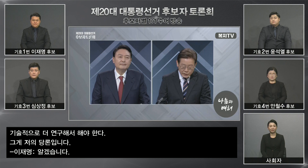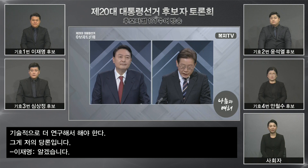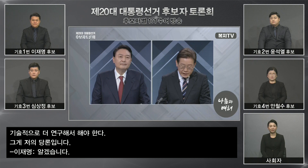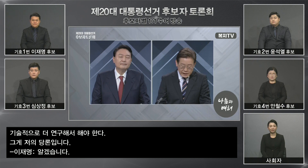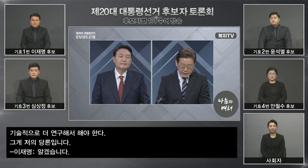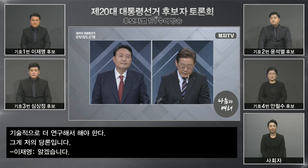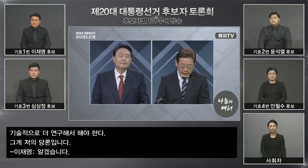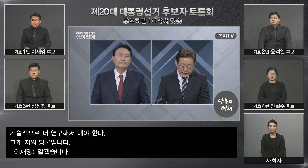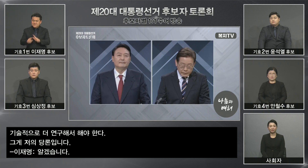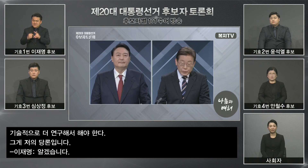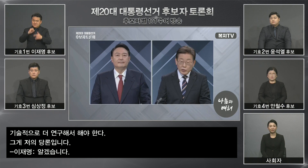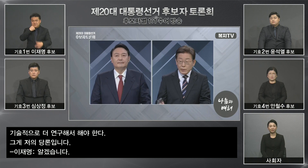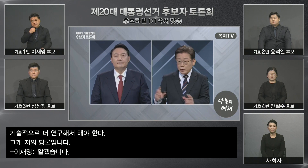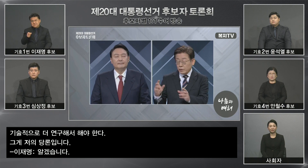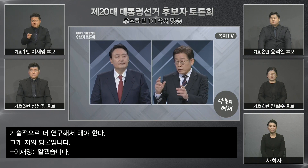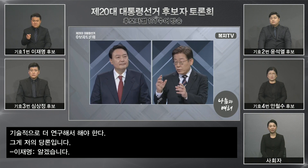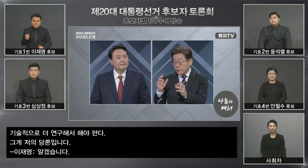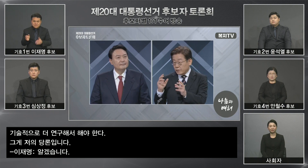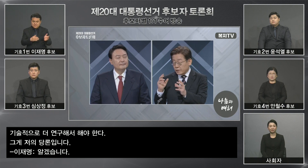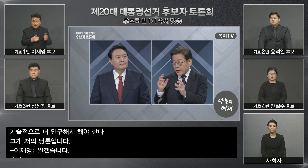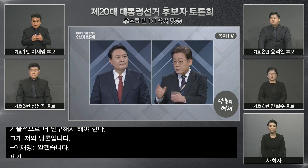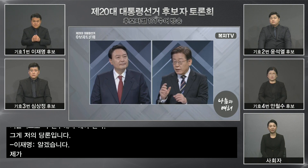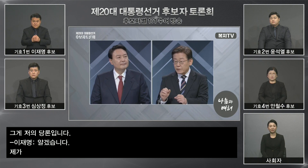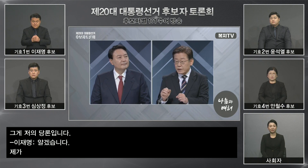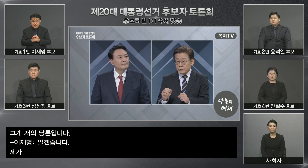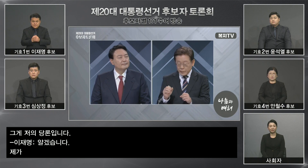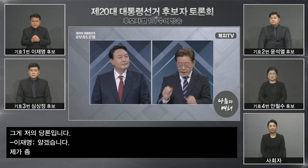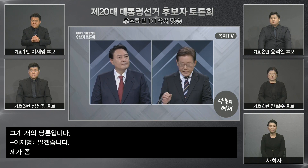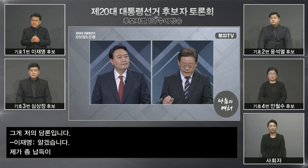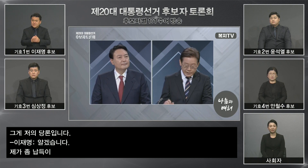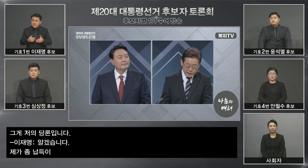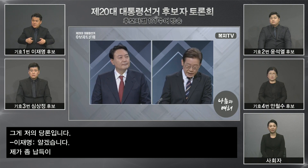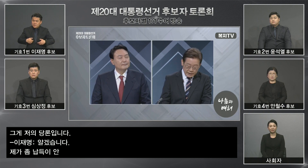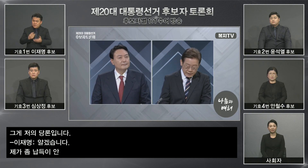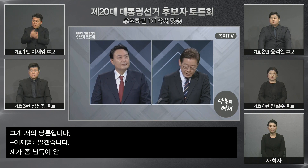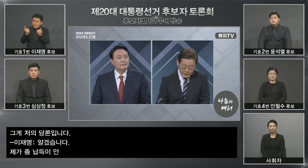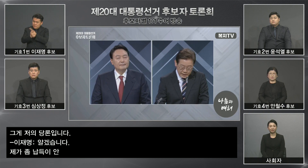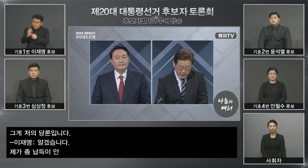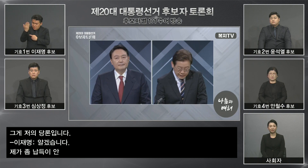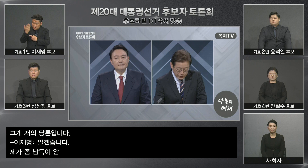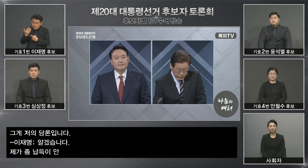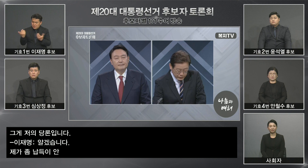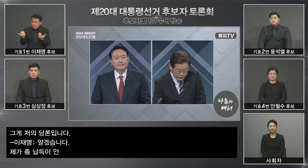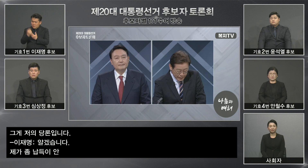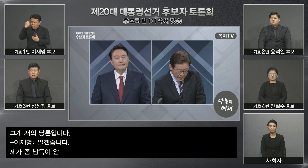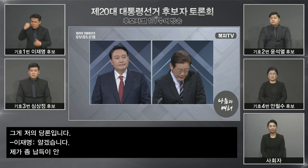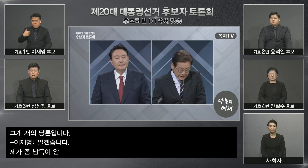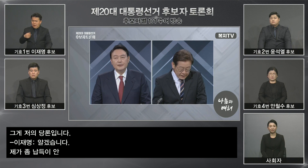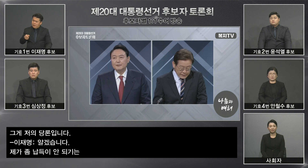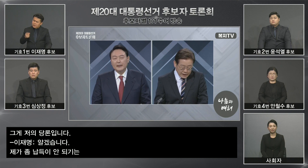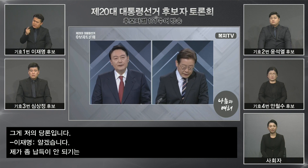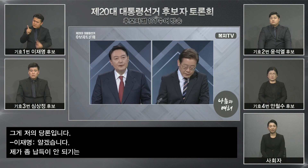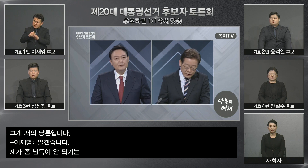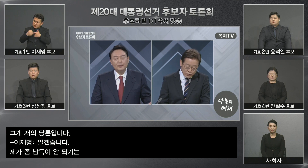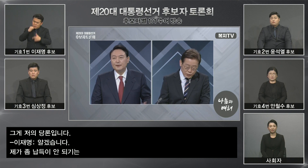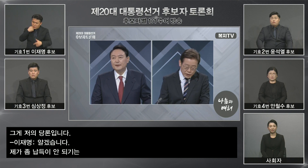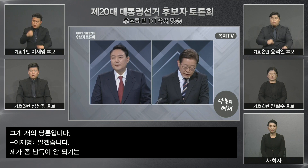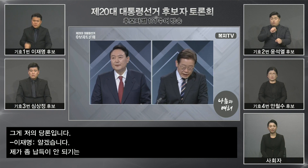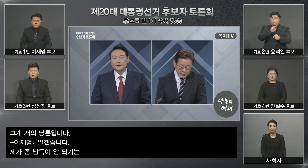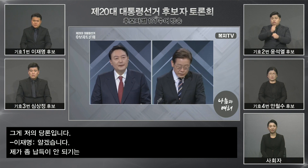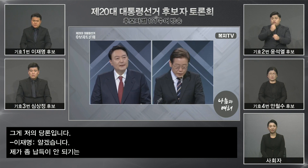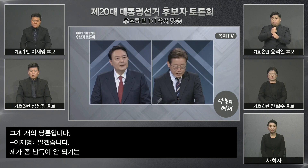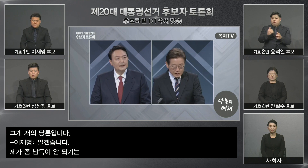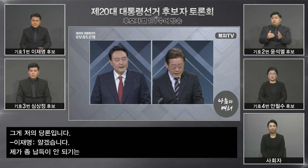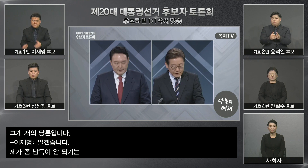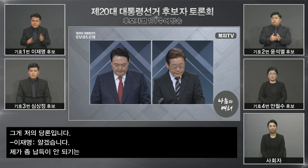저로서는 좀 납득이 안 되긴 하는데, 필요하면 개정하면 되지 왜 반대를 하십니까? 이해가 안 되고요. 뭐 이미 제가 만들어진 안철수 후보님께